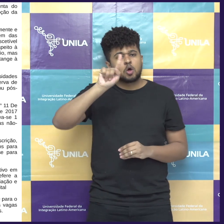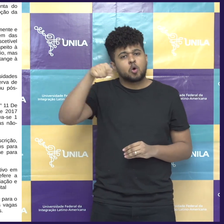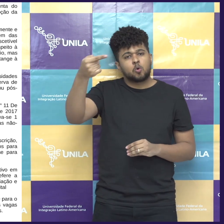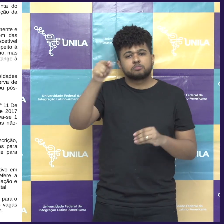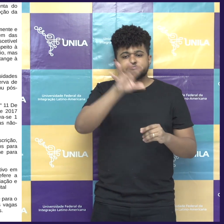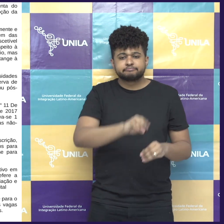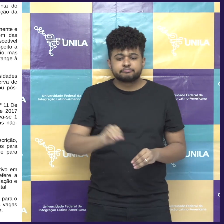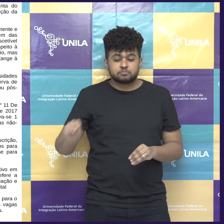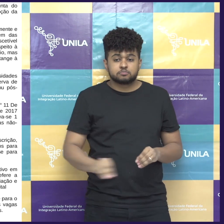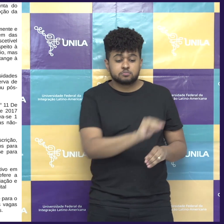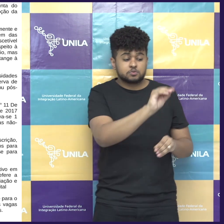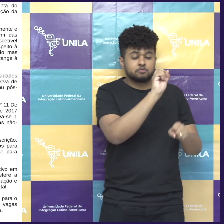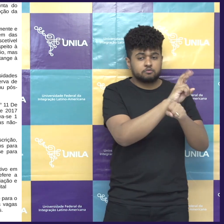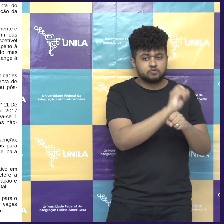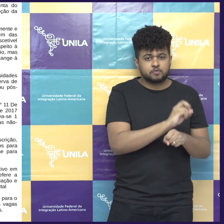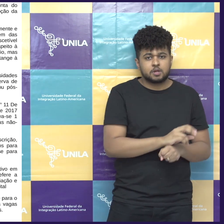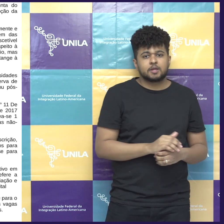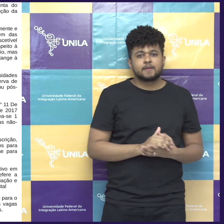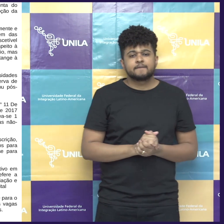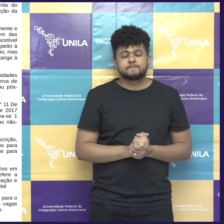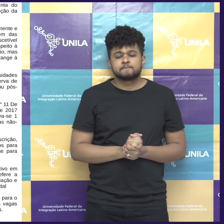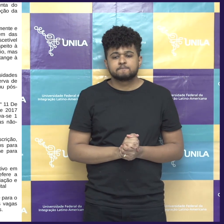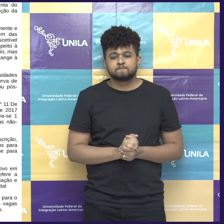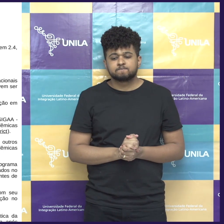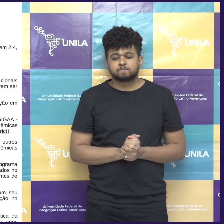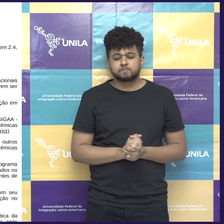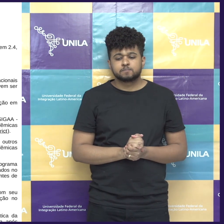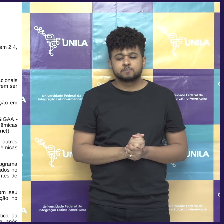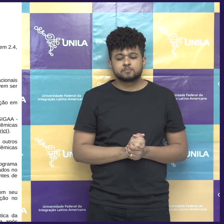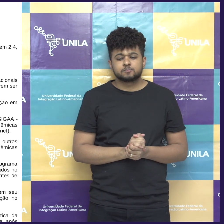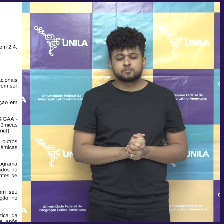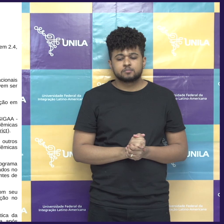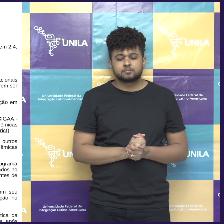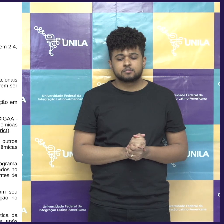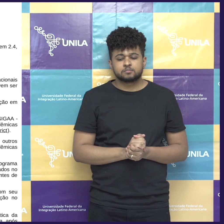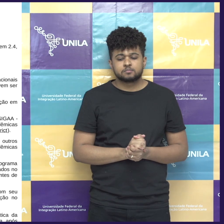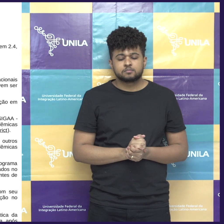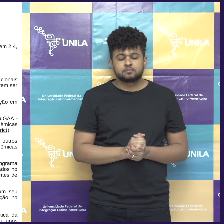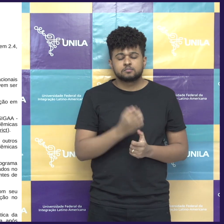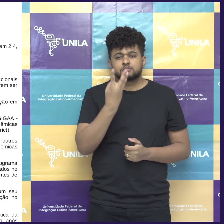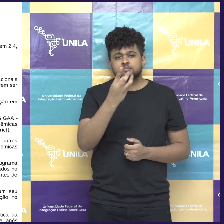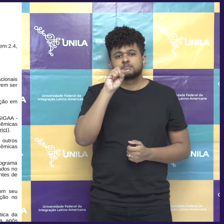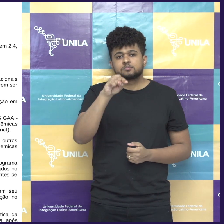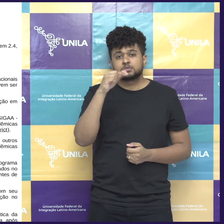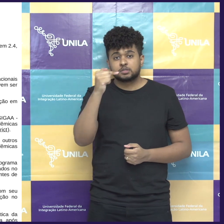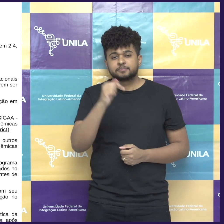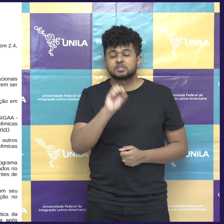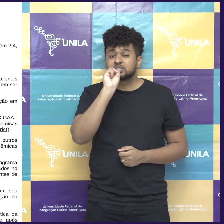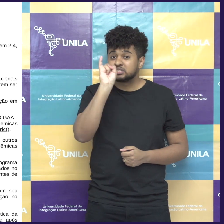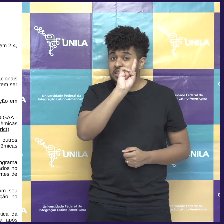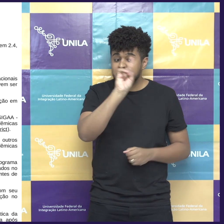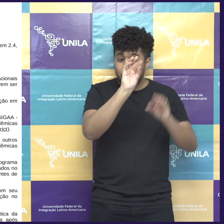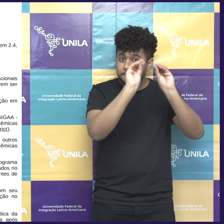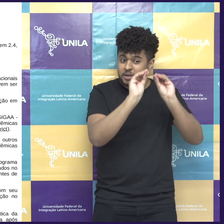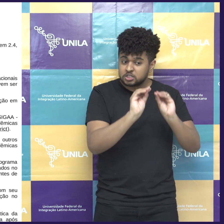outras modalidades de reserva de vagas. 3.7. Em caso de não preenchimento